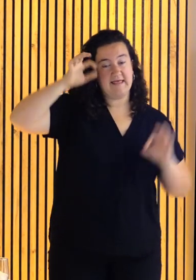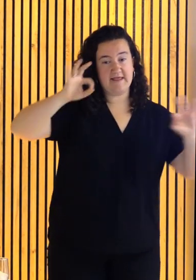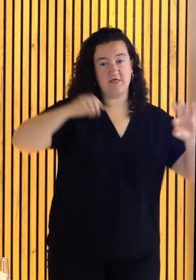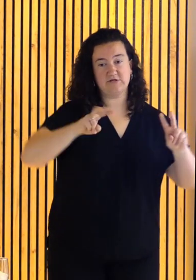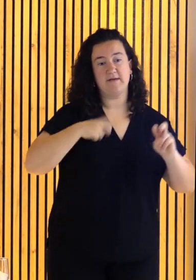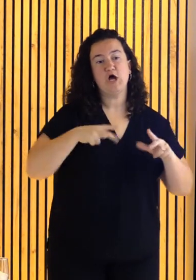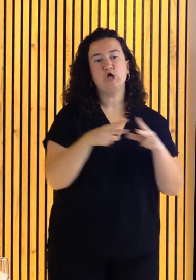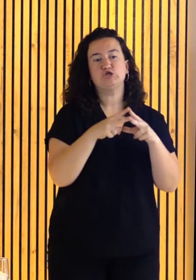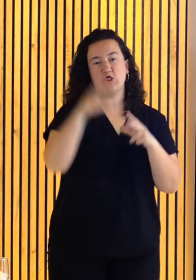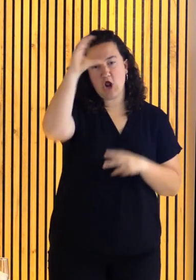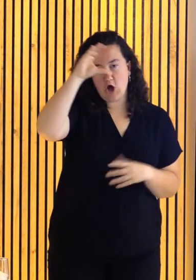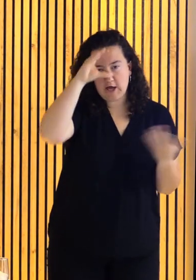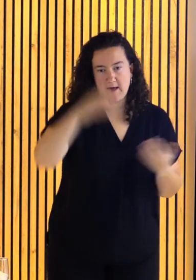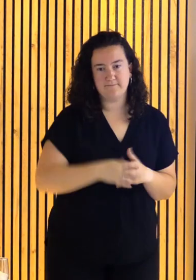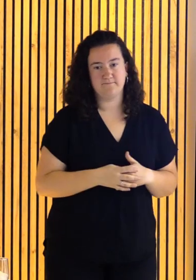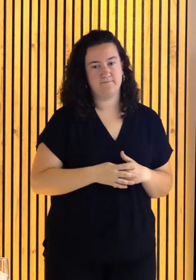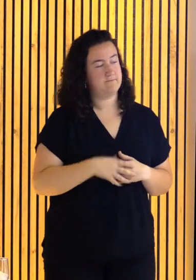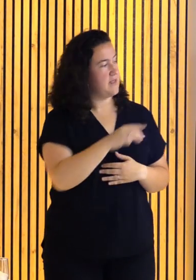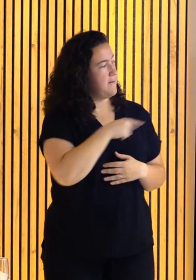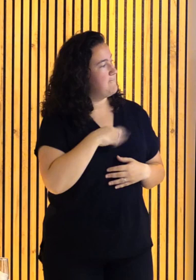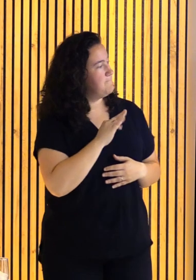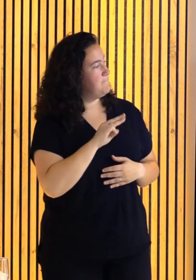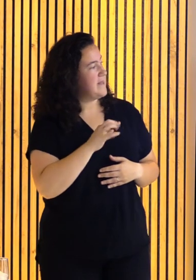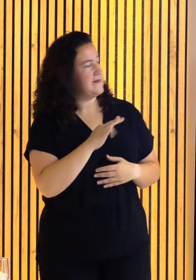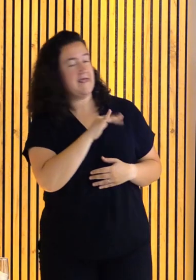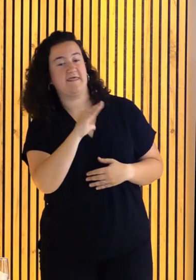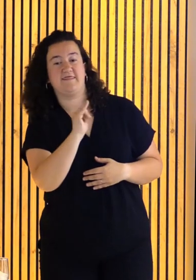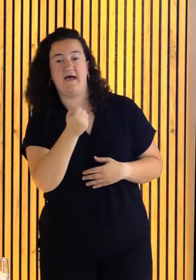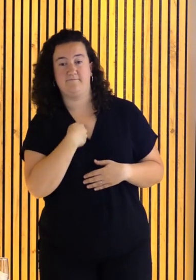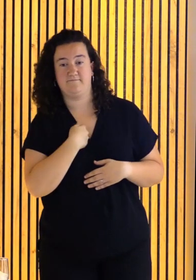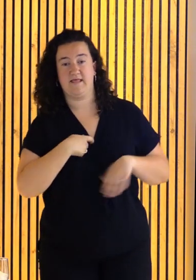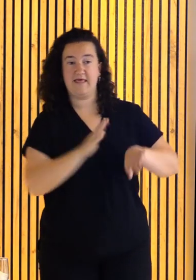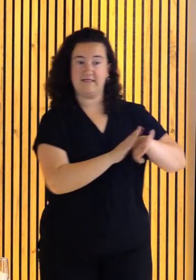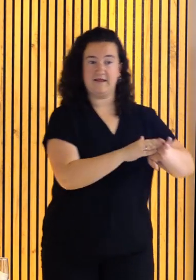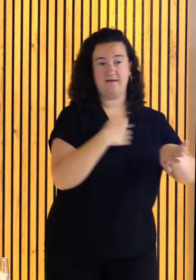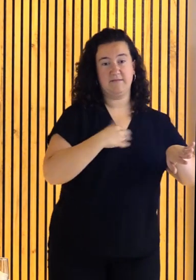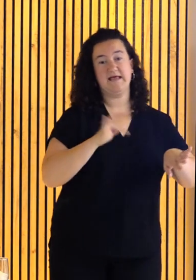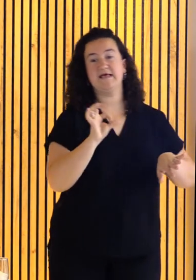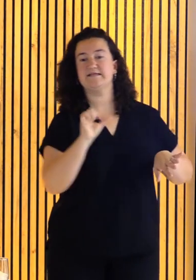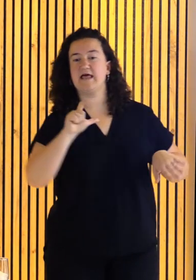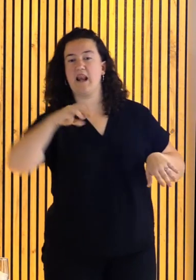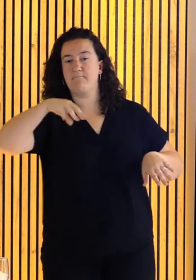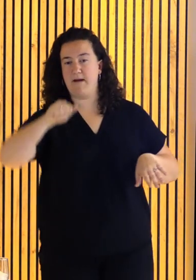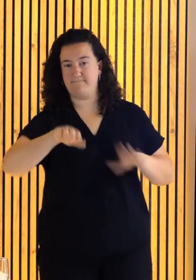Batuetako Patricia Hill Collins eskerrekoa eta Kanadako Sirma Bilch ikerlarien esanetan,